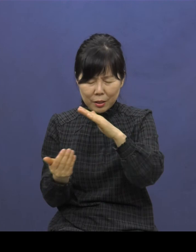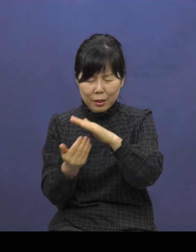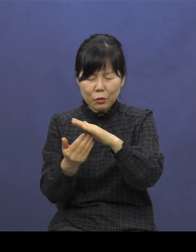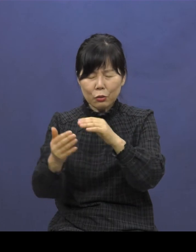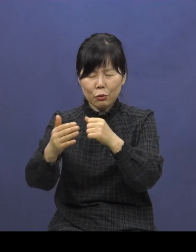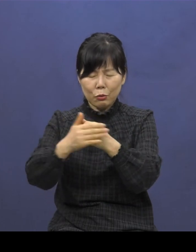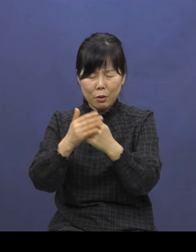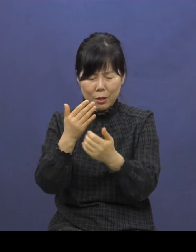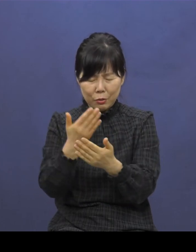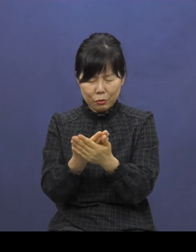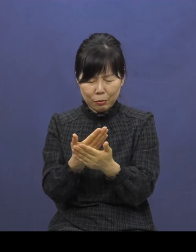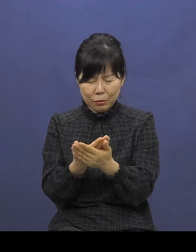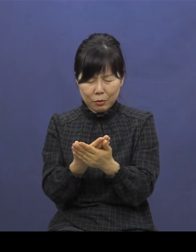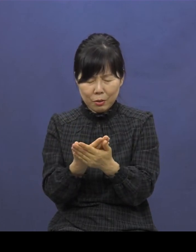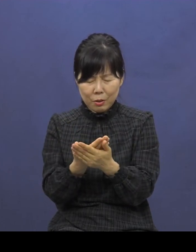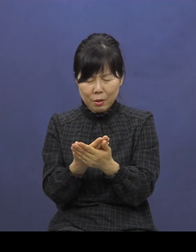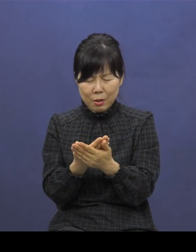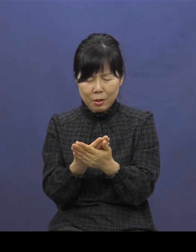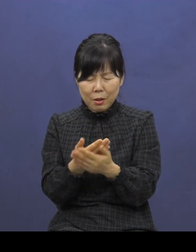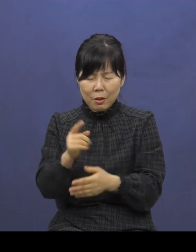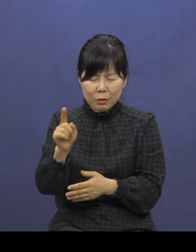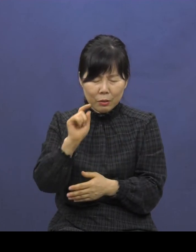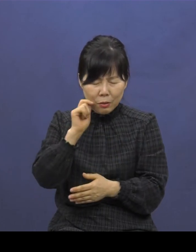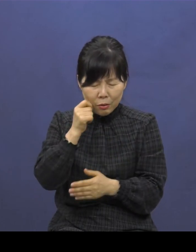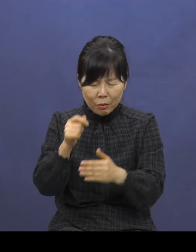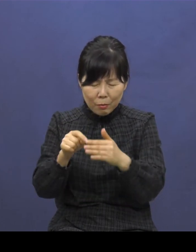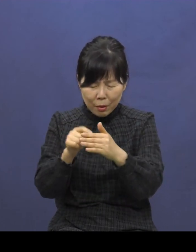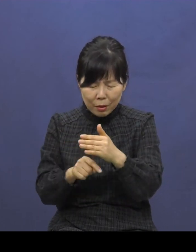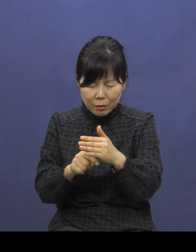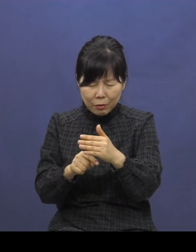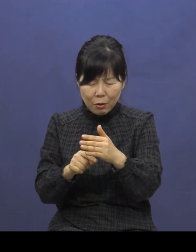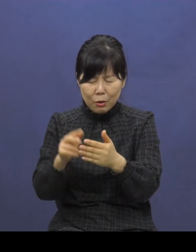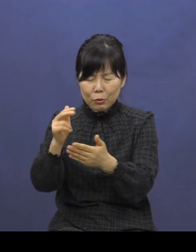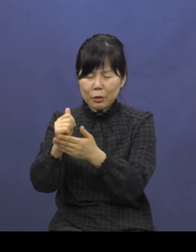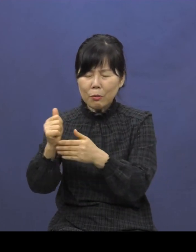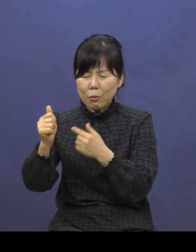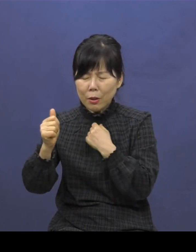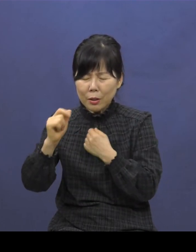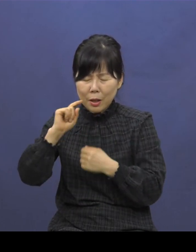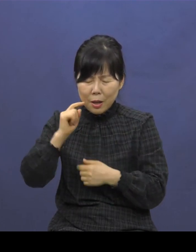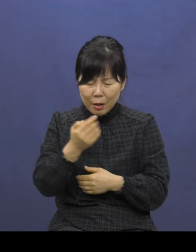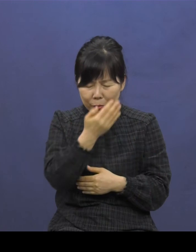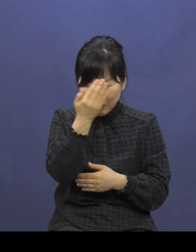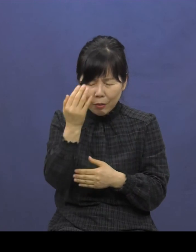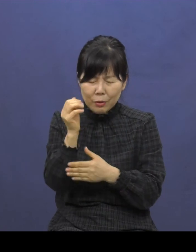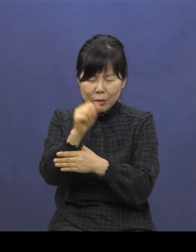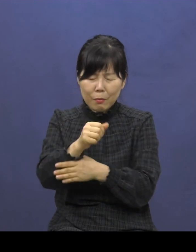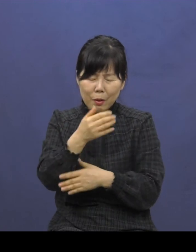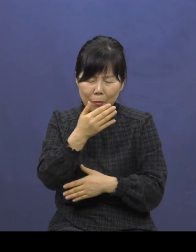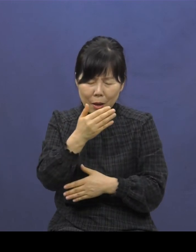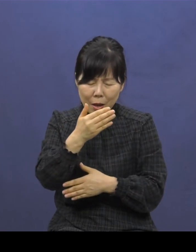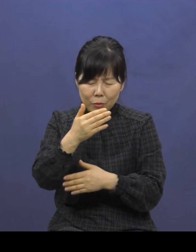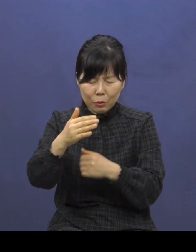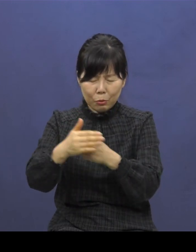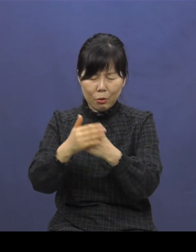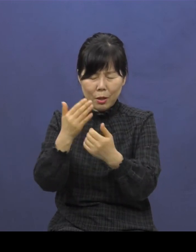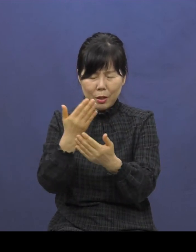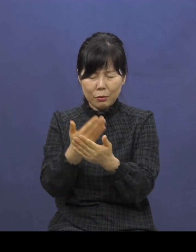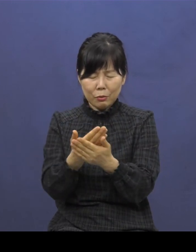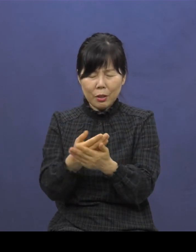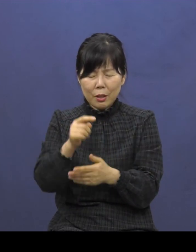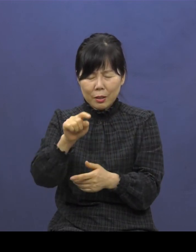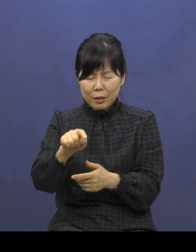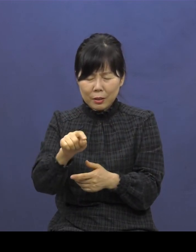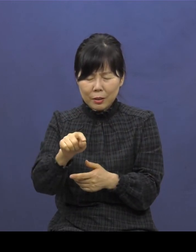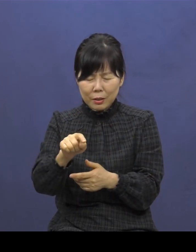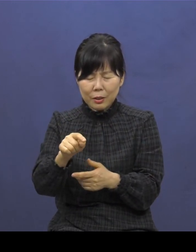신앙의 놀라운 역사들이 있게 도와주시고, 그리고 주님 이 어떤 어려움 가운데서도 주님 원하시는 아름다운 열매를 맺을 수 있도록